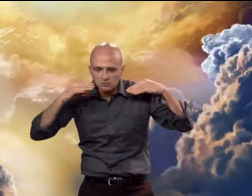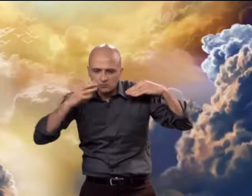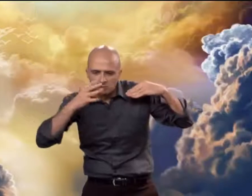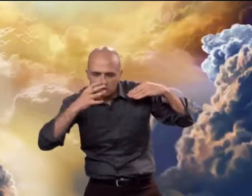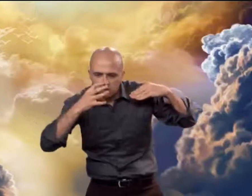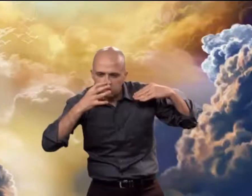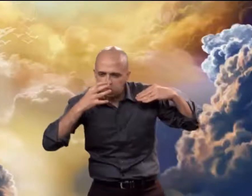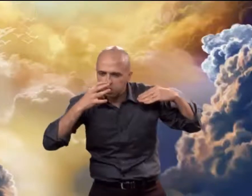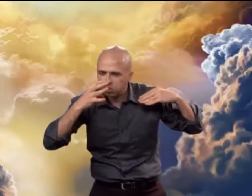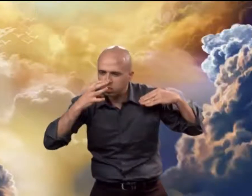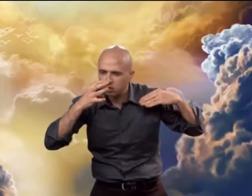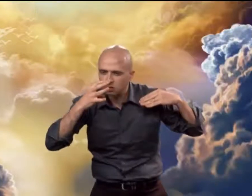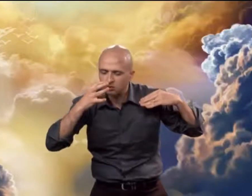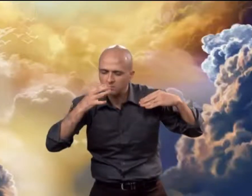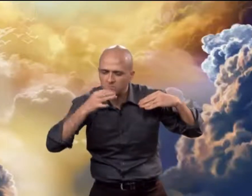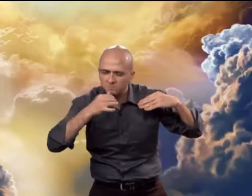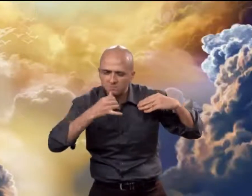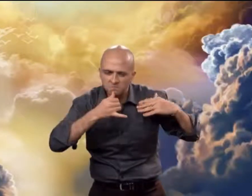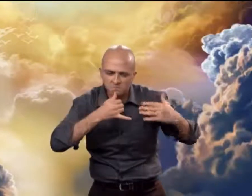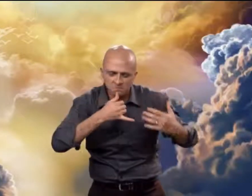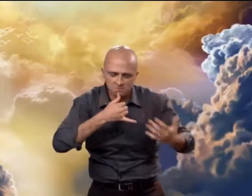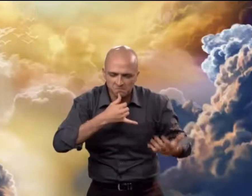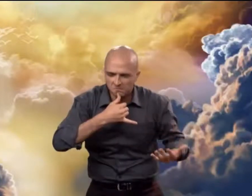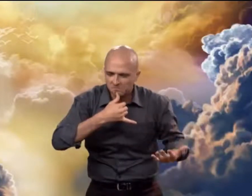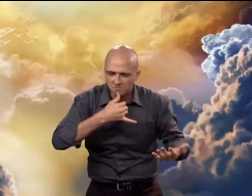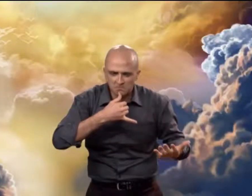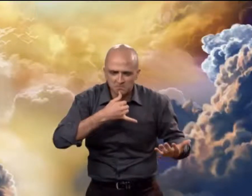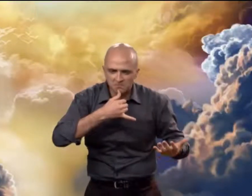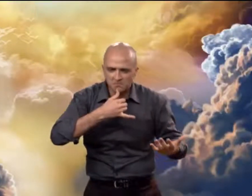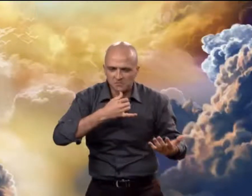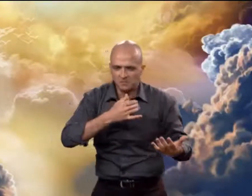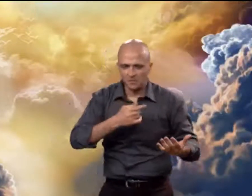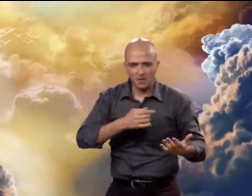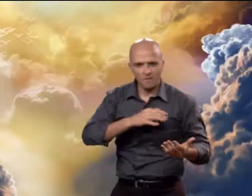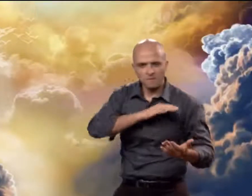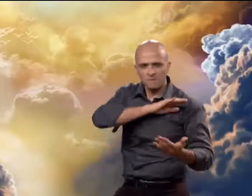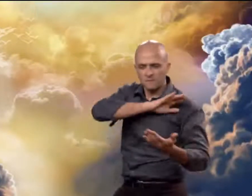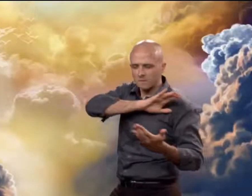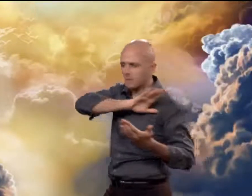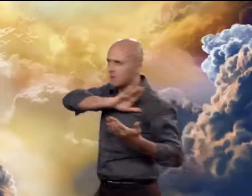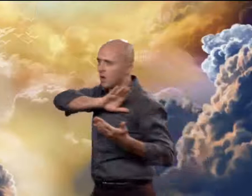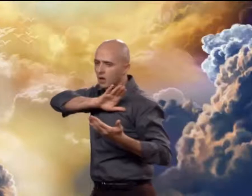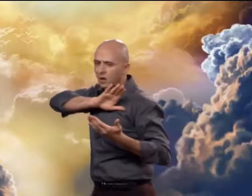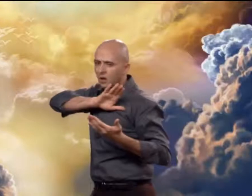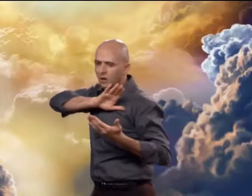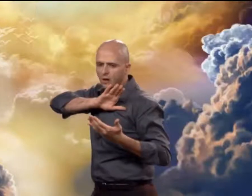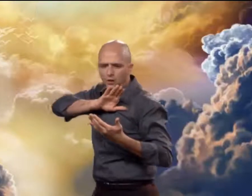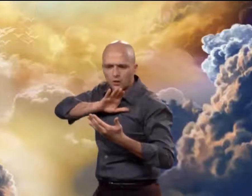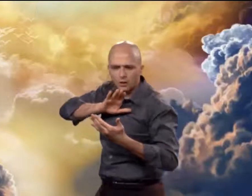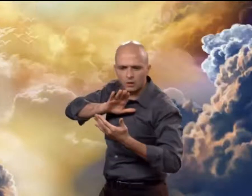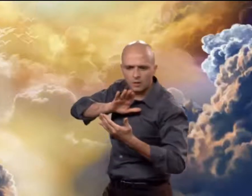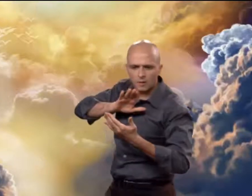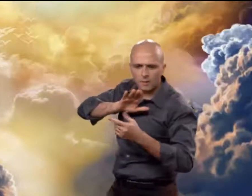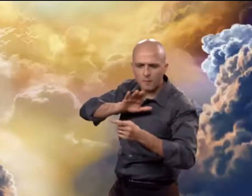não possuía o precioso fruto. A atitude de verdadeira humildade, arrependimento e fé estava em